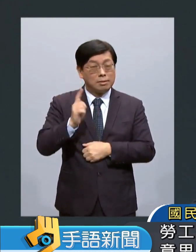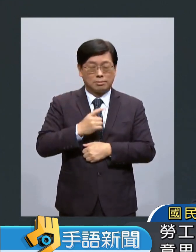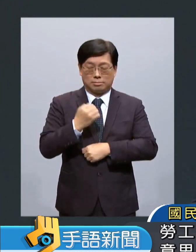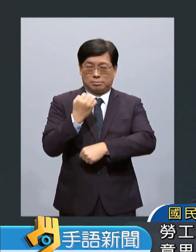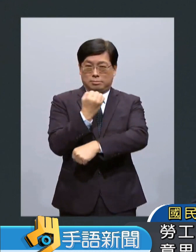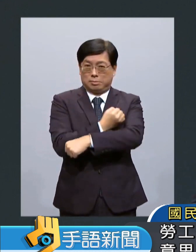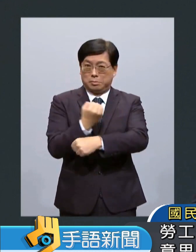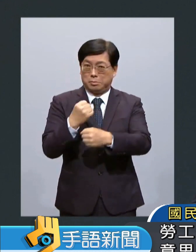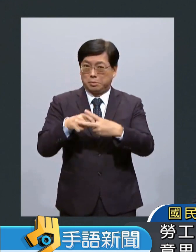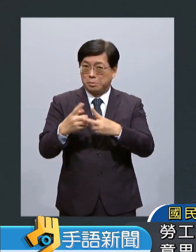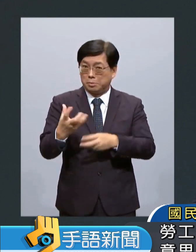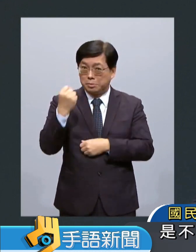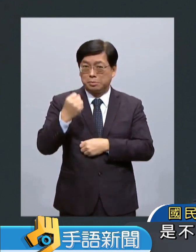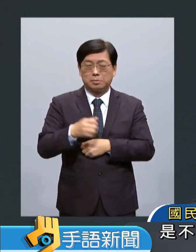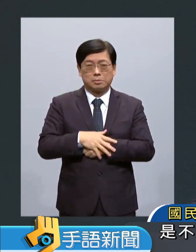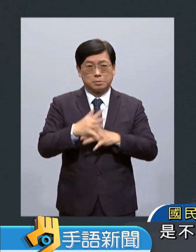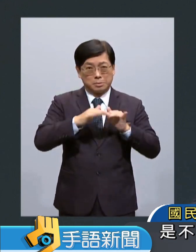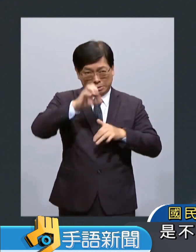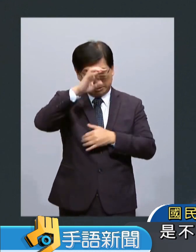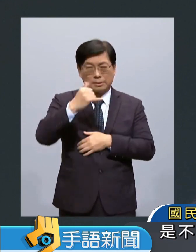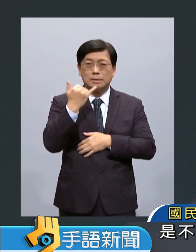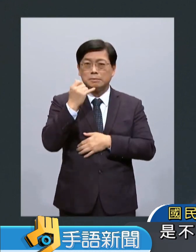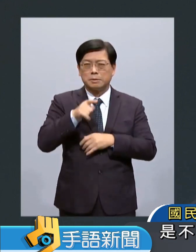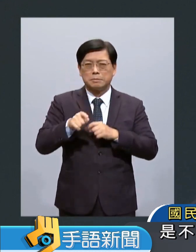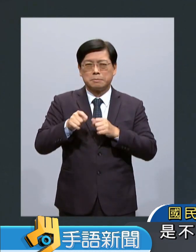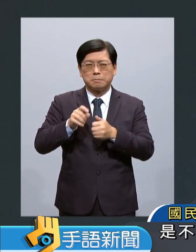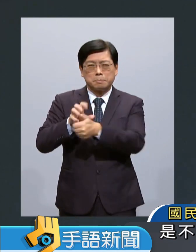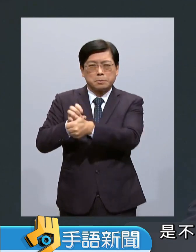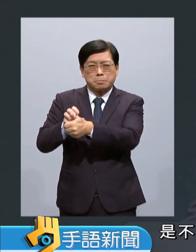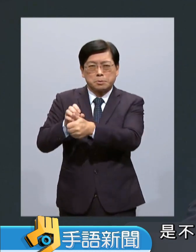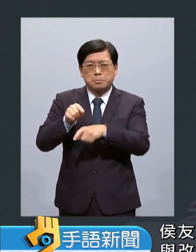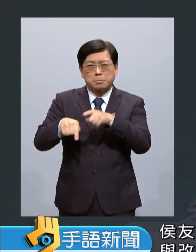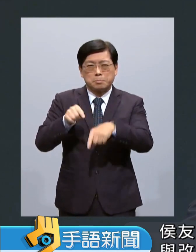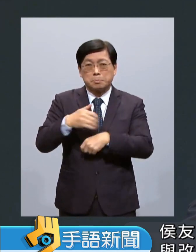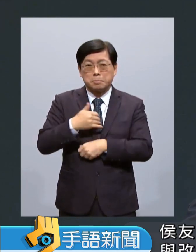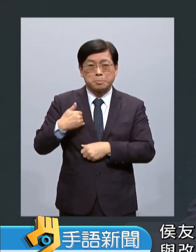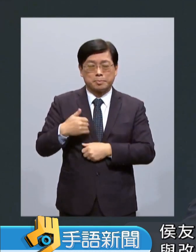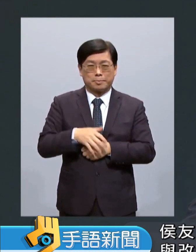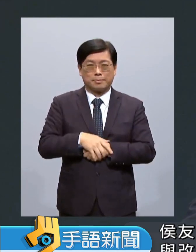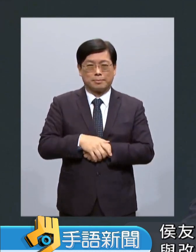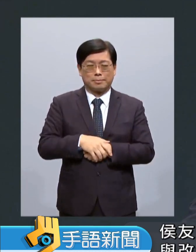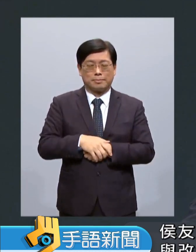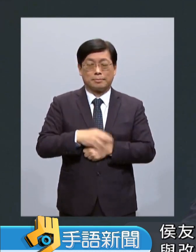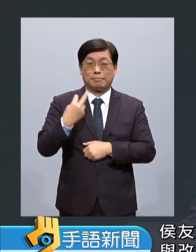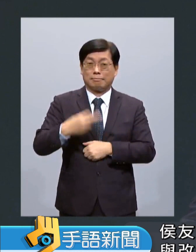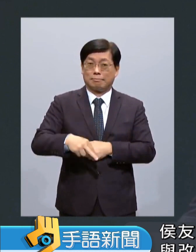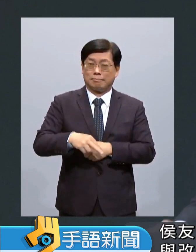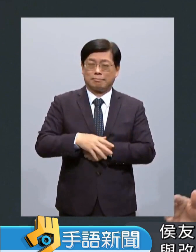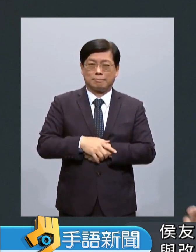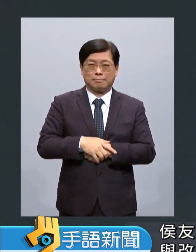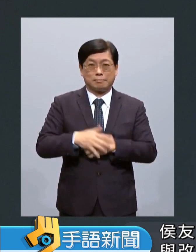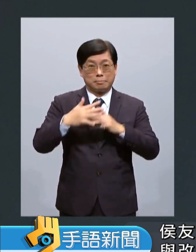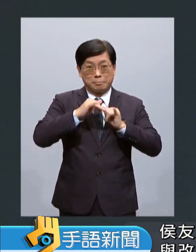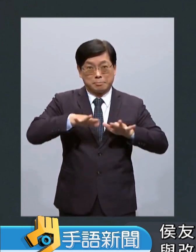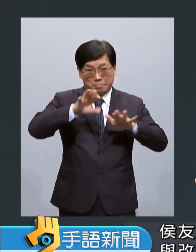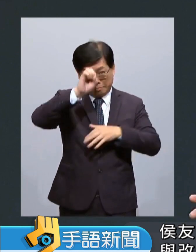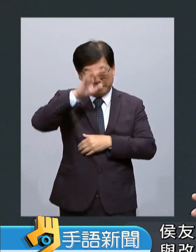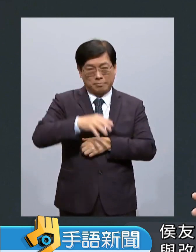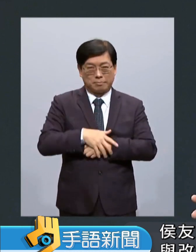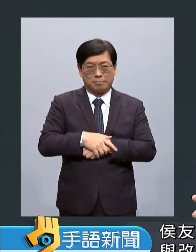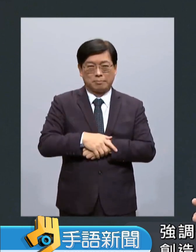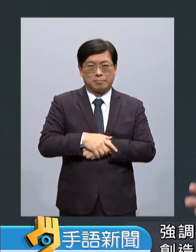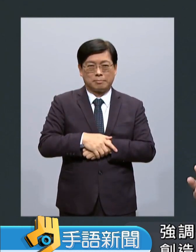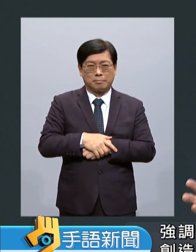权，是不是民进党会当个忍头寸骨？ 侯友宜提出守护劳工7件事与改造台湾